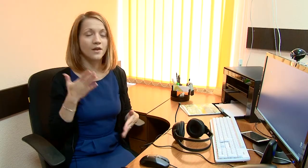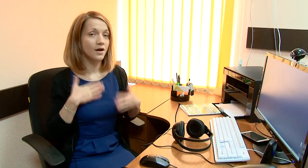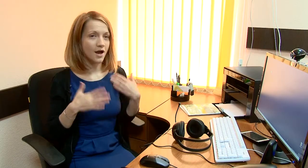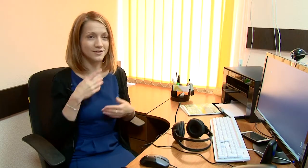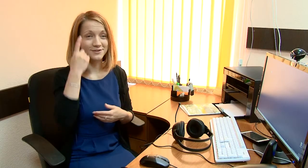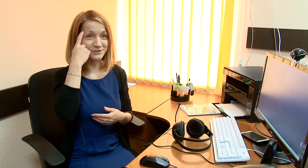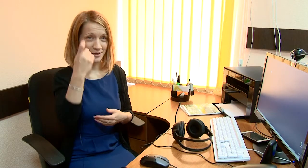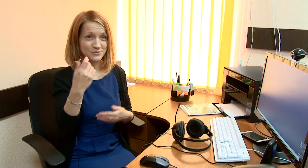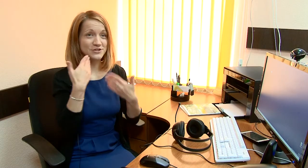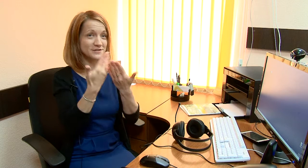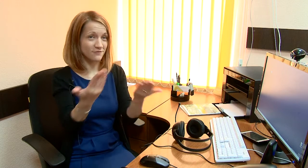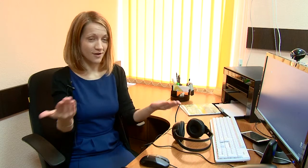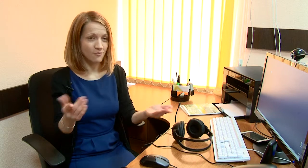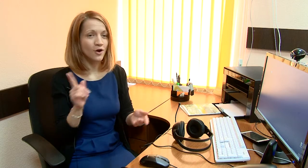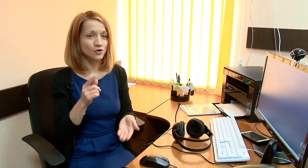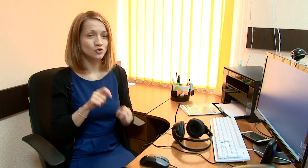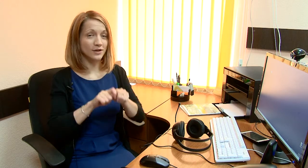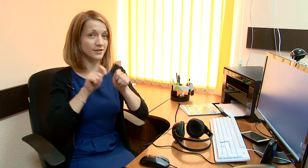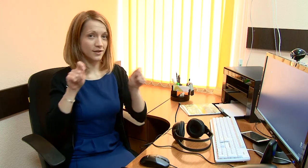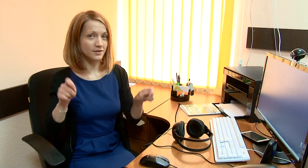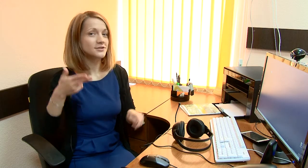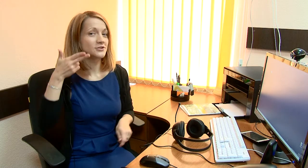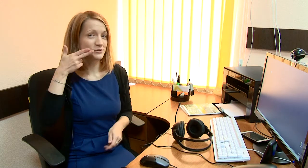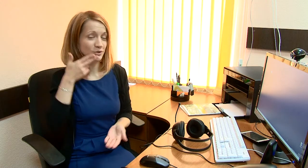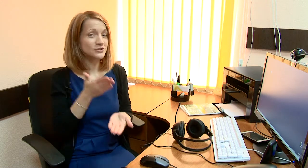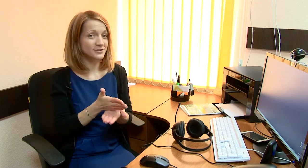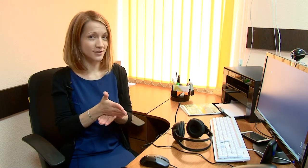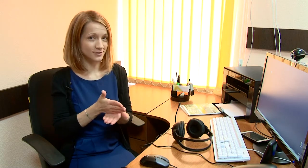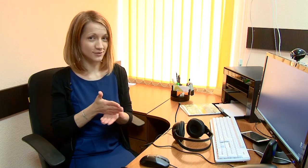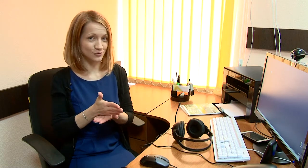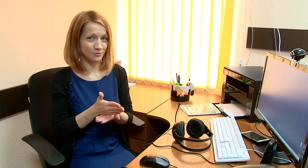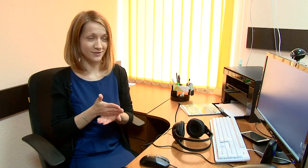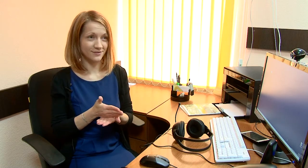рады сообщить вам, что открылась диспетчерская служба.